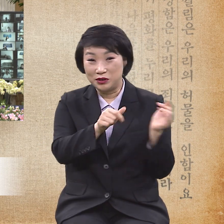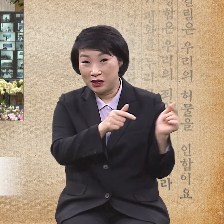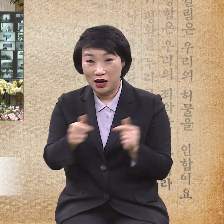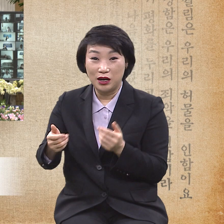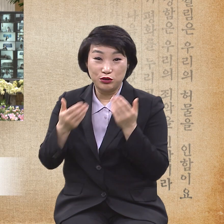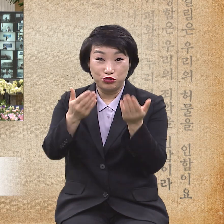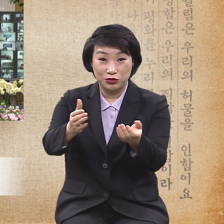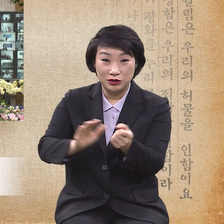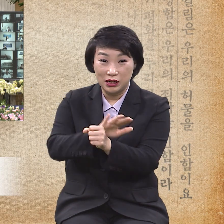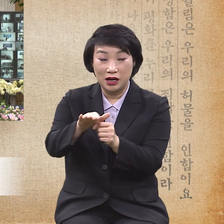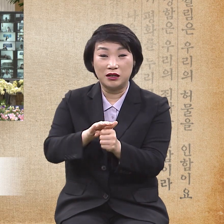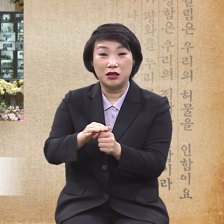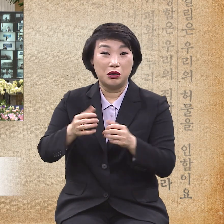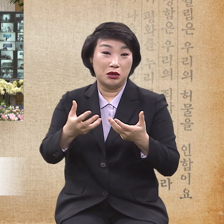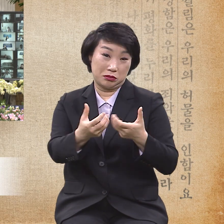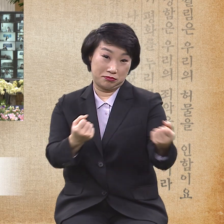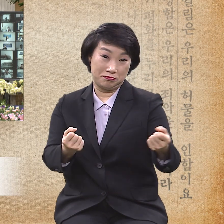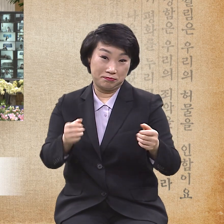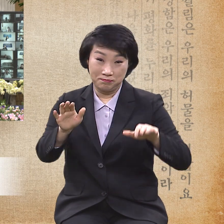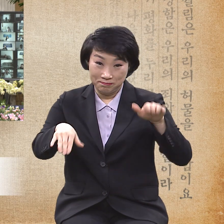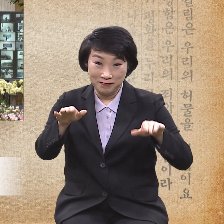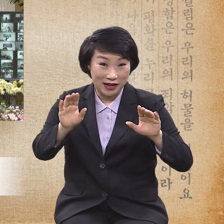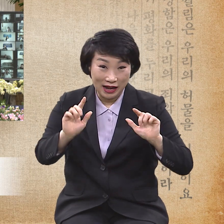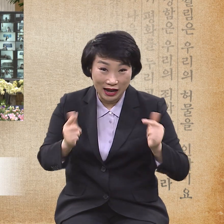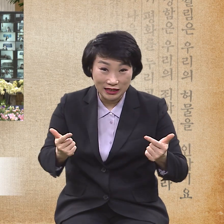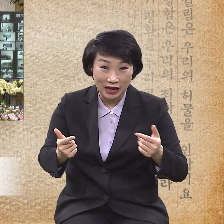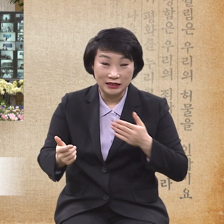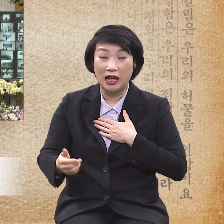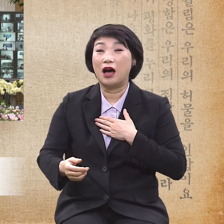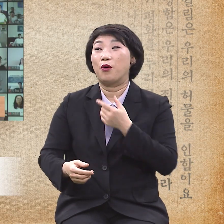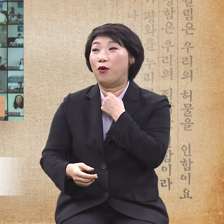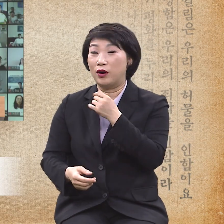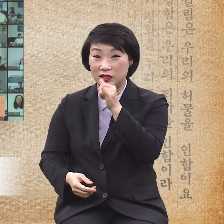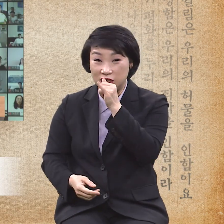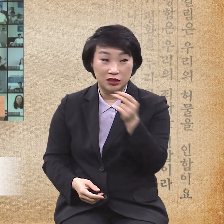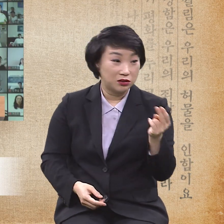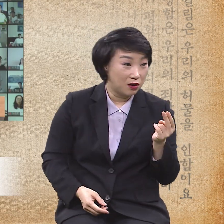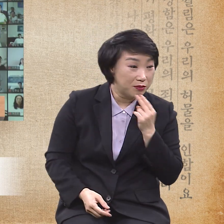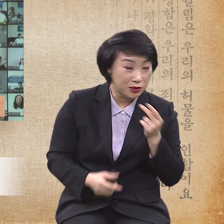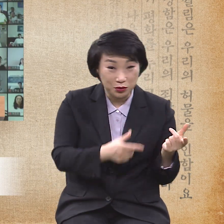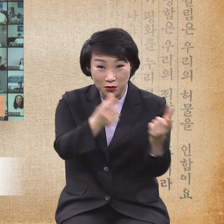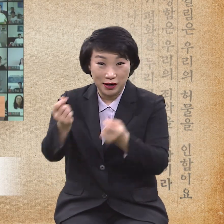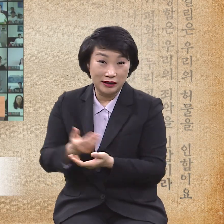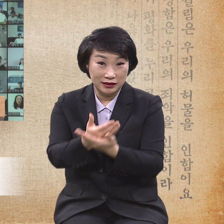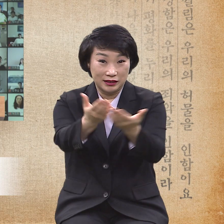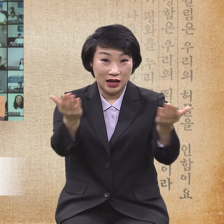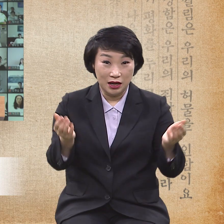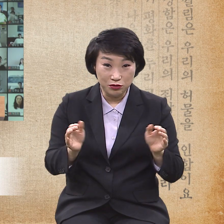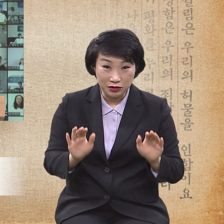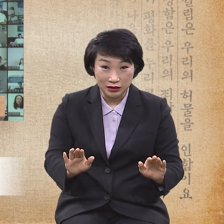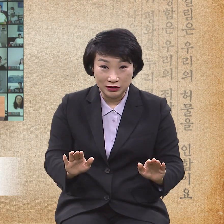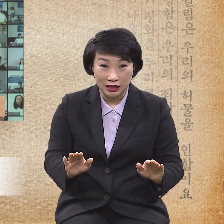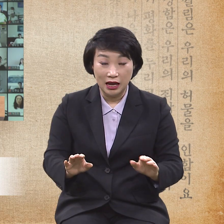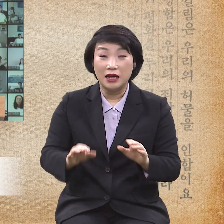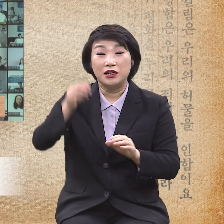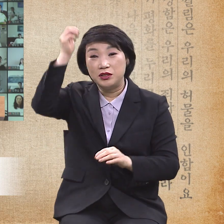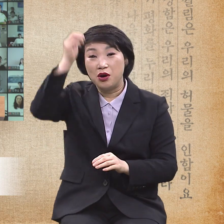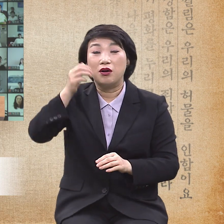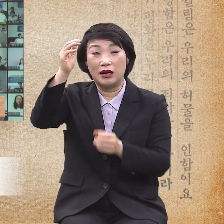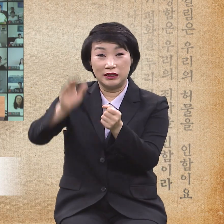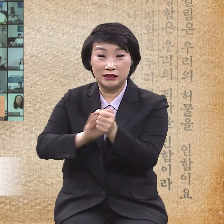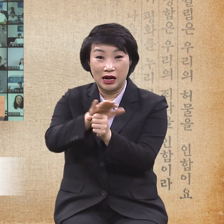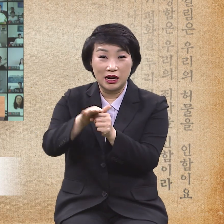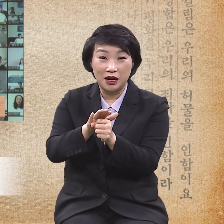사랑은 분별하지 않는다. 내가 원치 않던 똑같이 주지만, 그러나 영적인